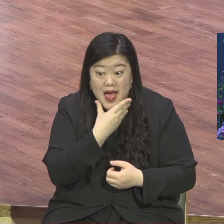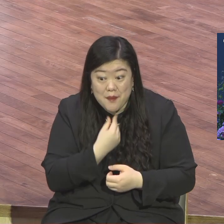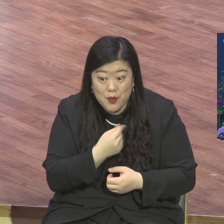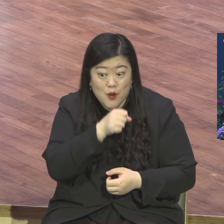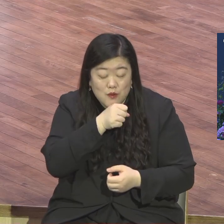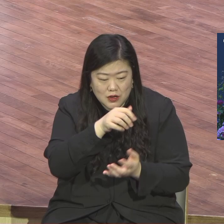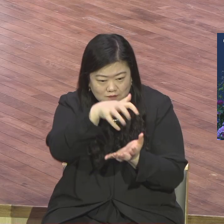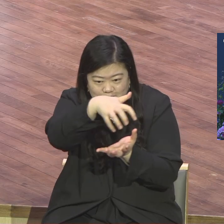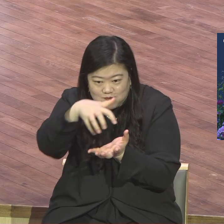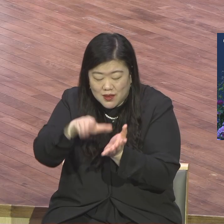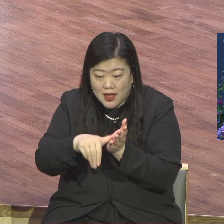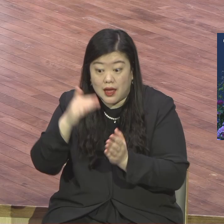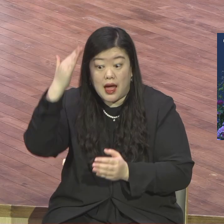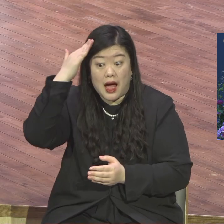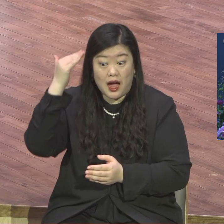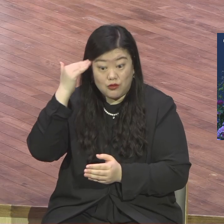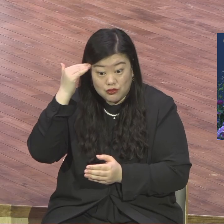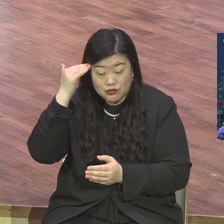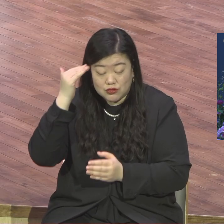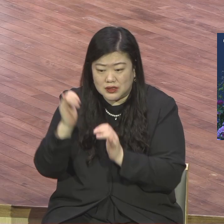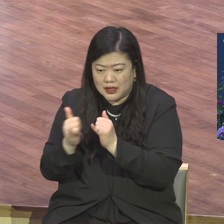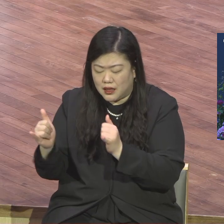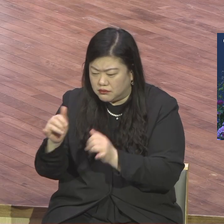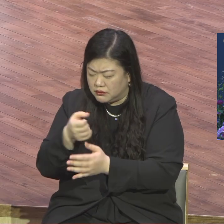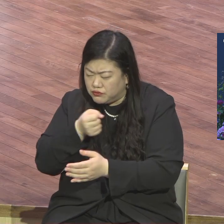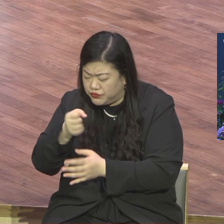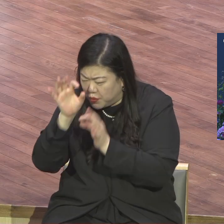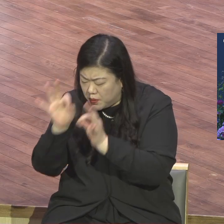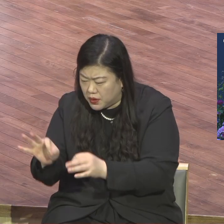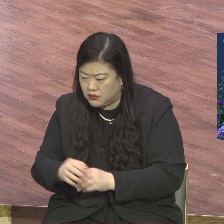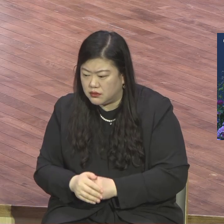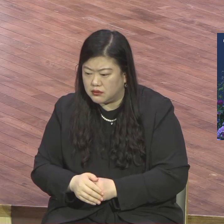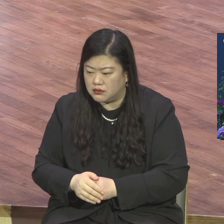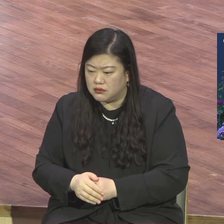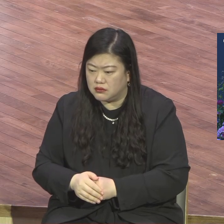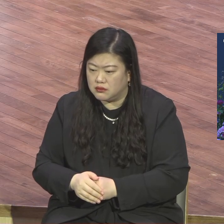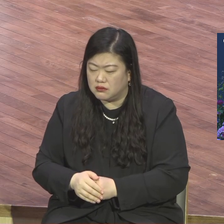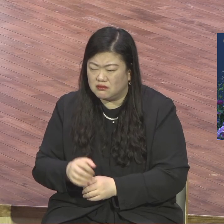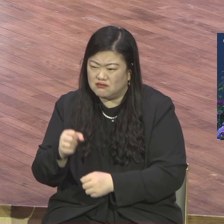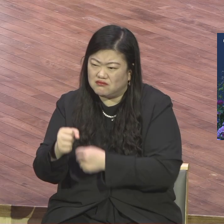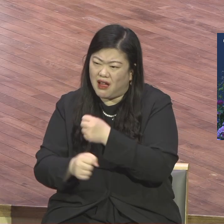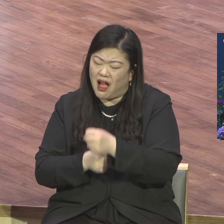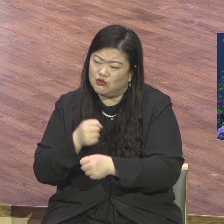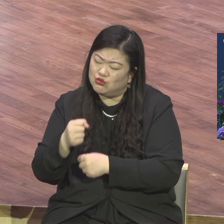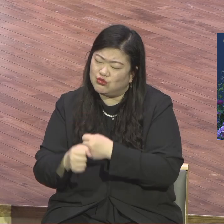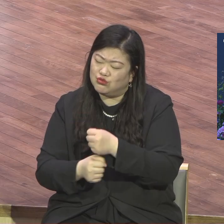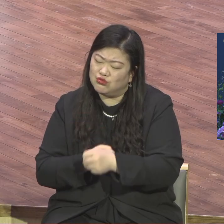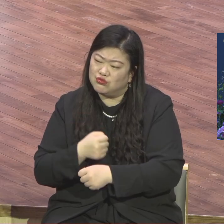스스로의 삶을 선택할 자유 부분입니다. 자유.